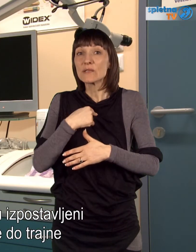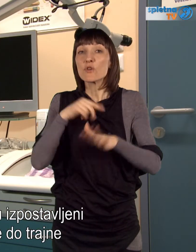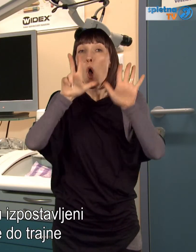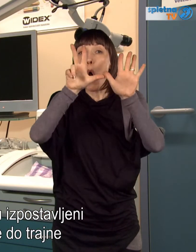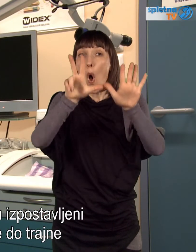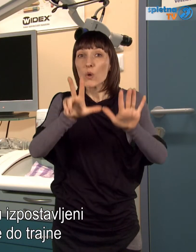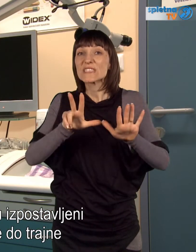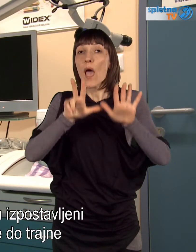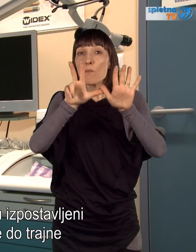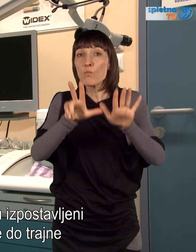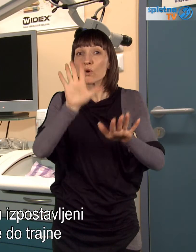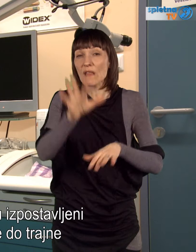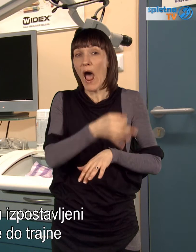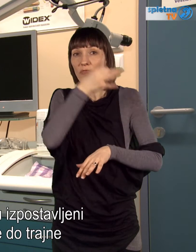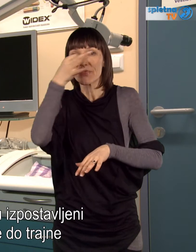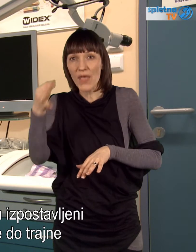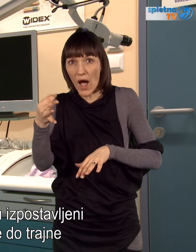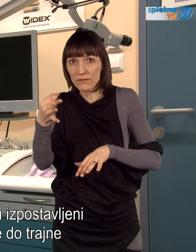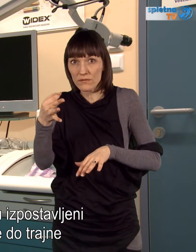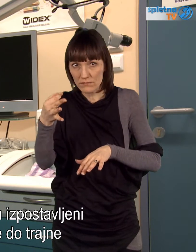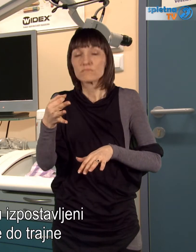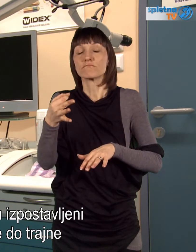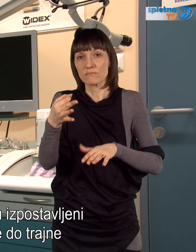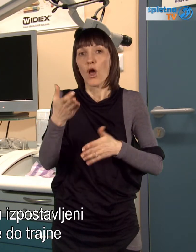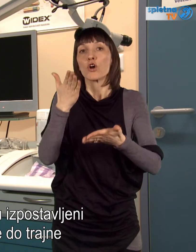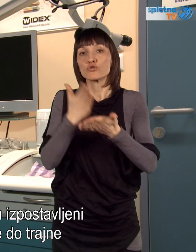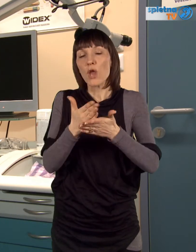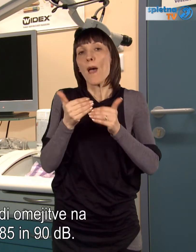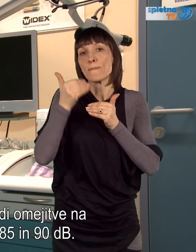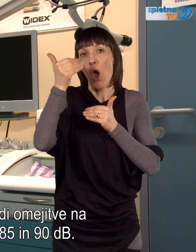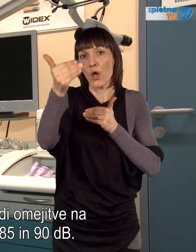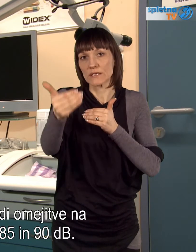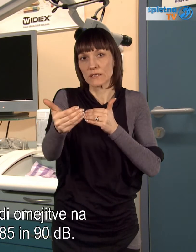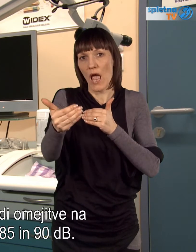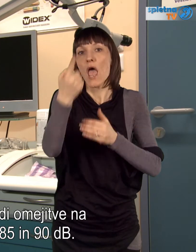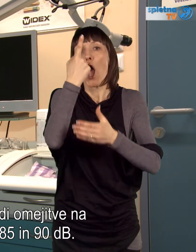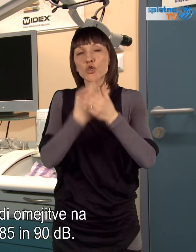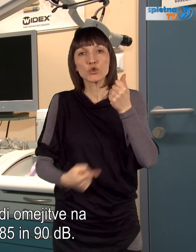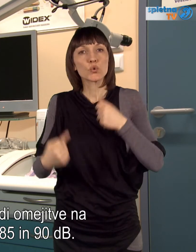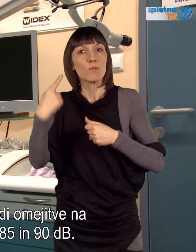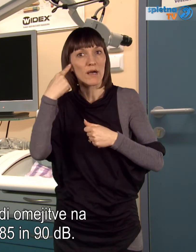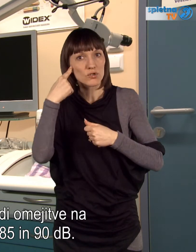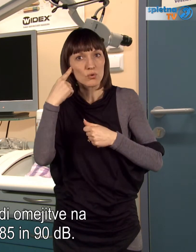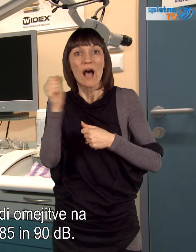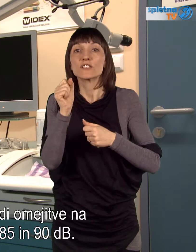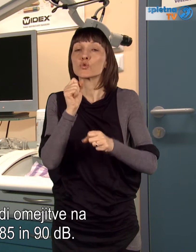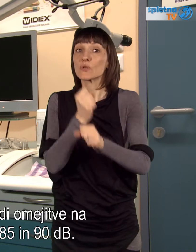izpostavljeni 8 ur dnevno, privede do trajne izgube sluha. Zato so tudi omejitve na delovnem